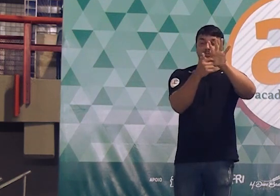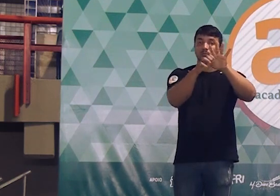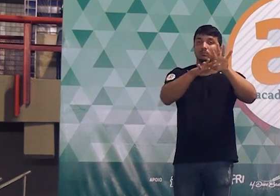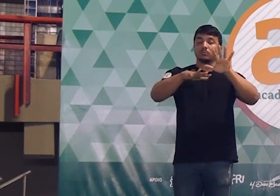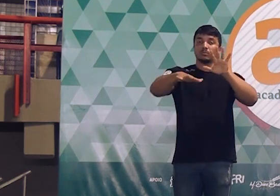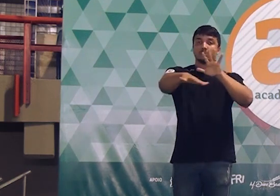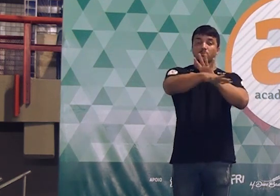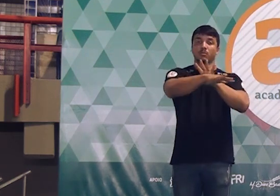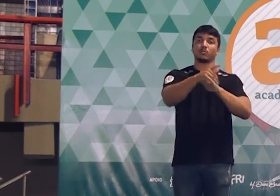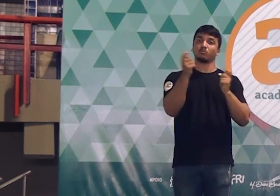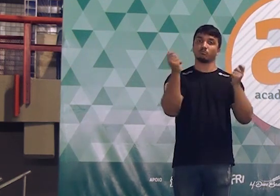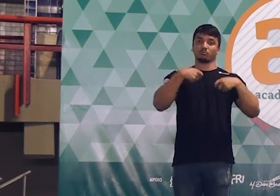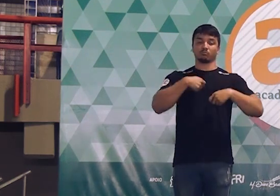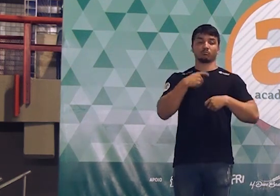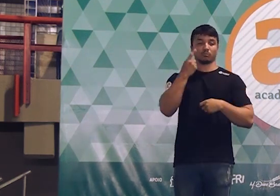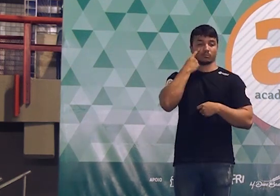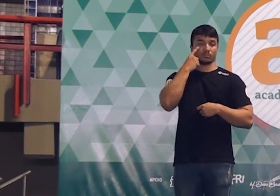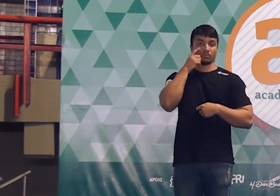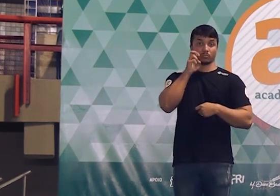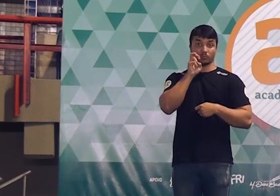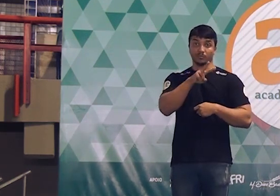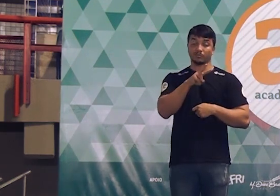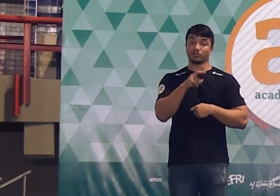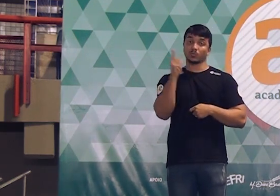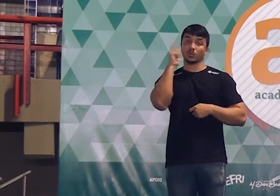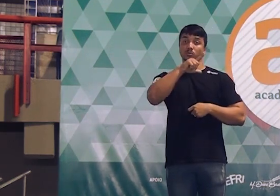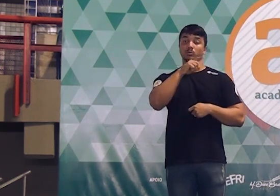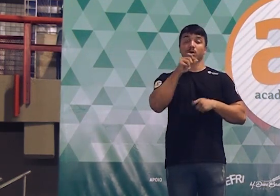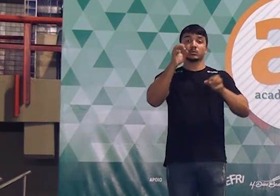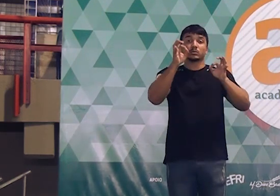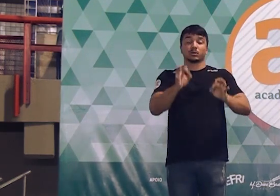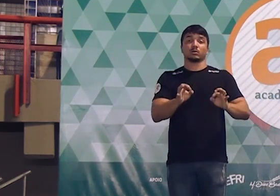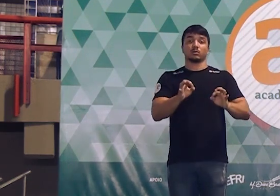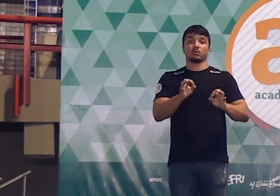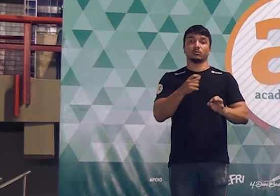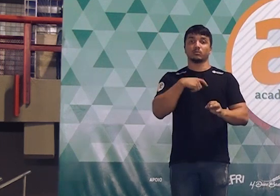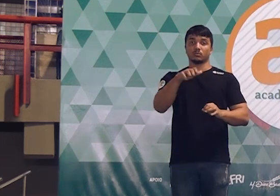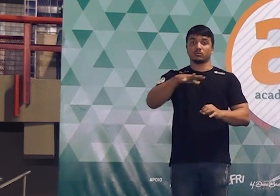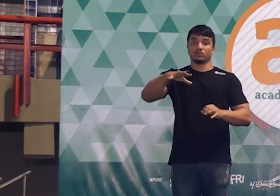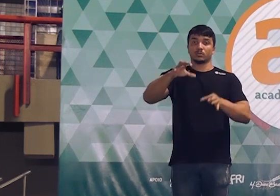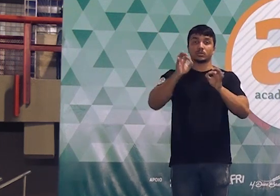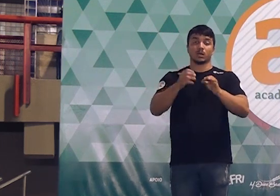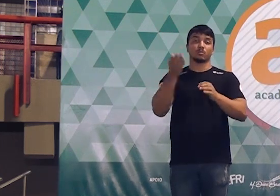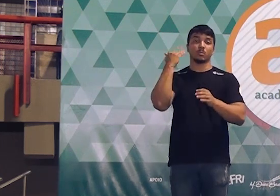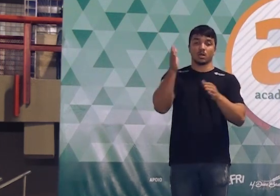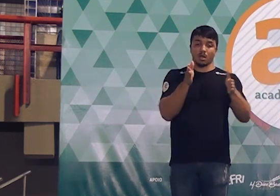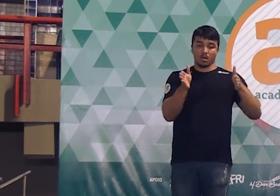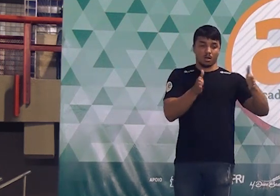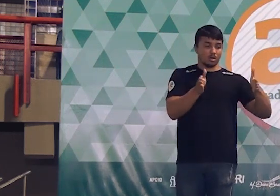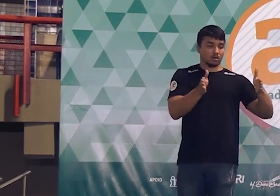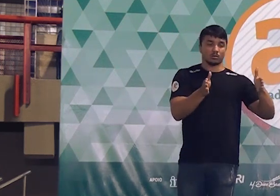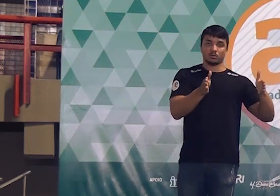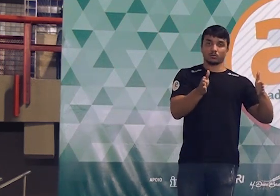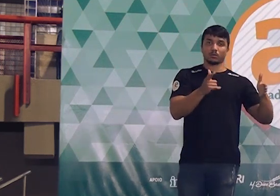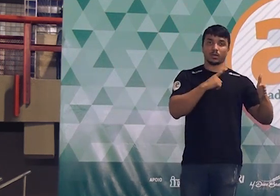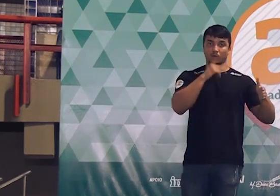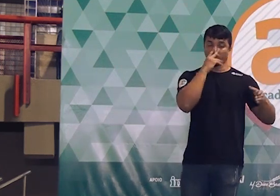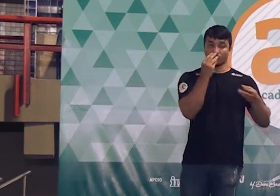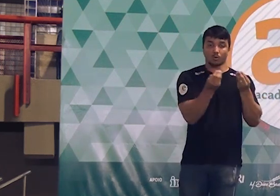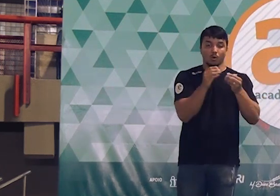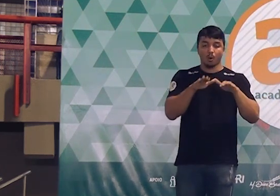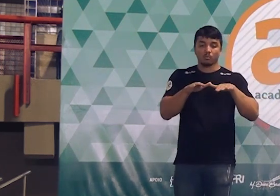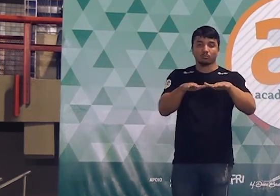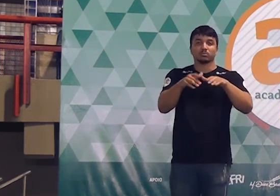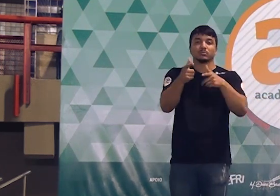geográfico. E aí está na imagem justamente isso. O espaço geográfico da época, a manufatura, está